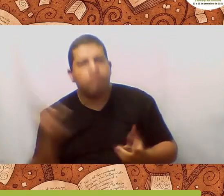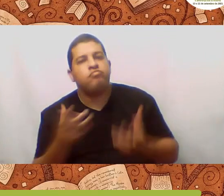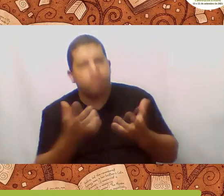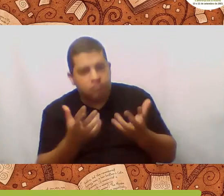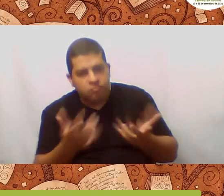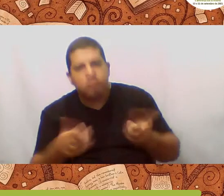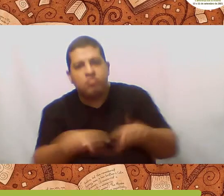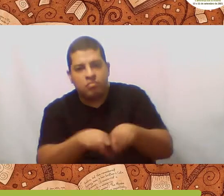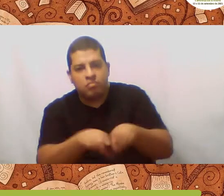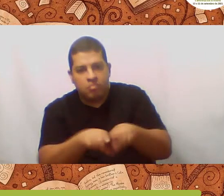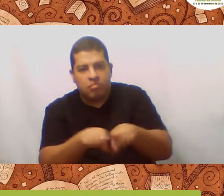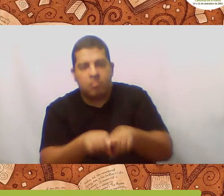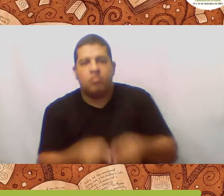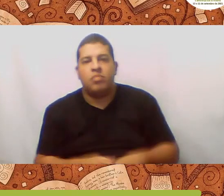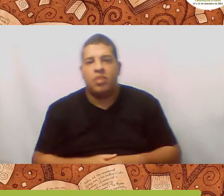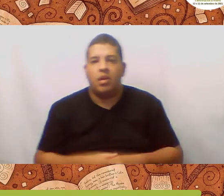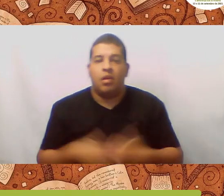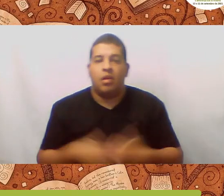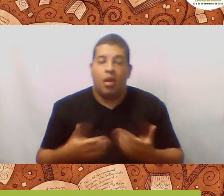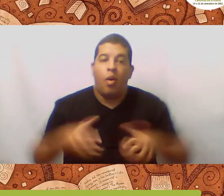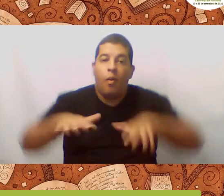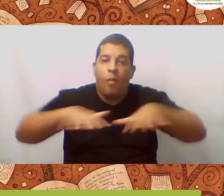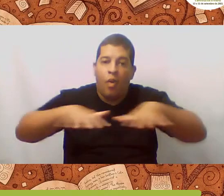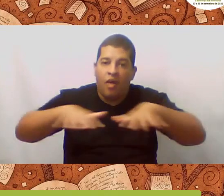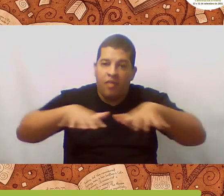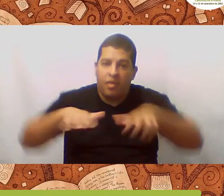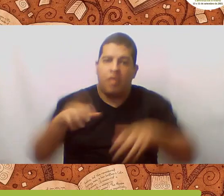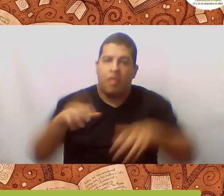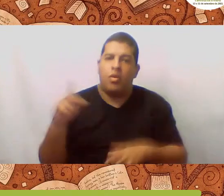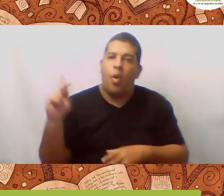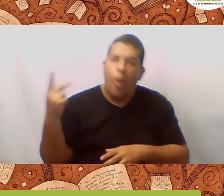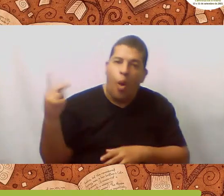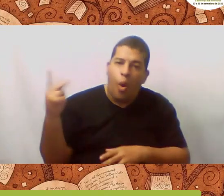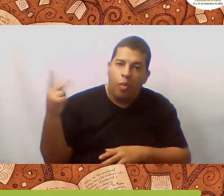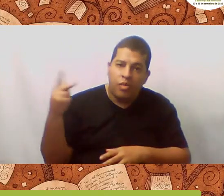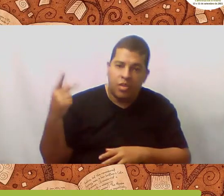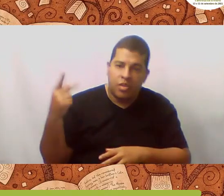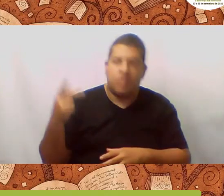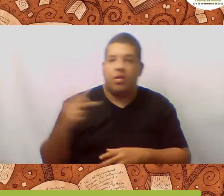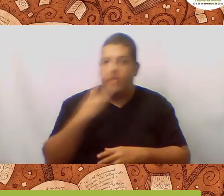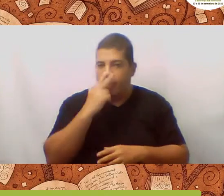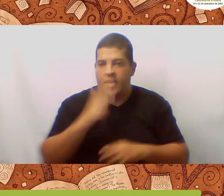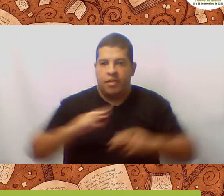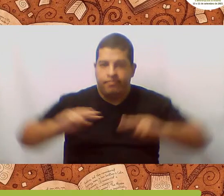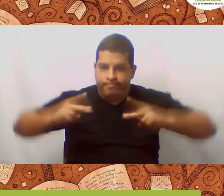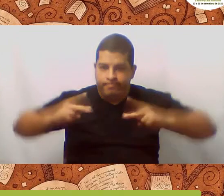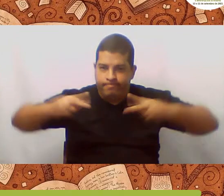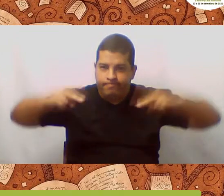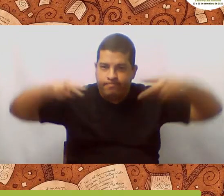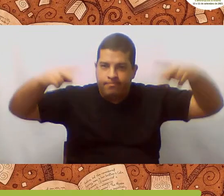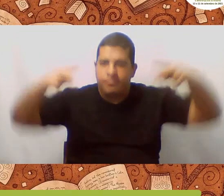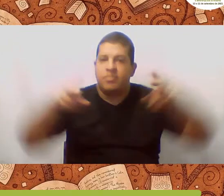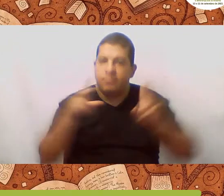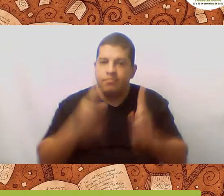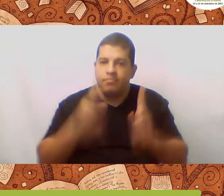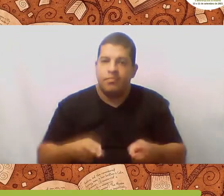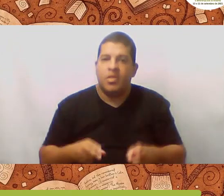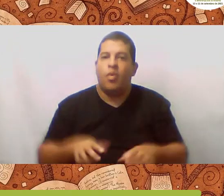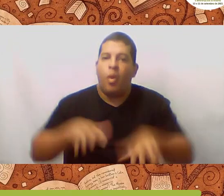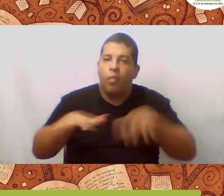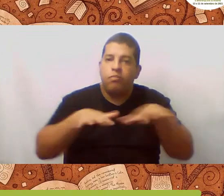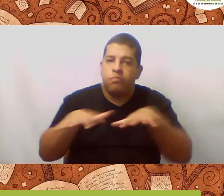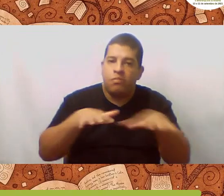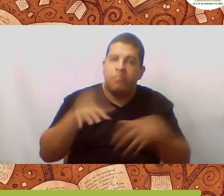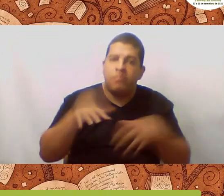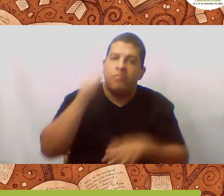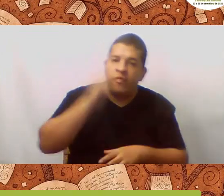é que o movimento homossexual ele foi um desdobramento do movimento feminista, na medida em que o movimento feminista tocou